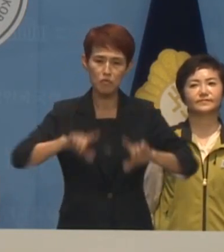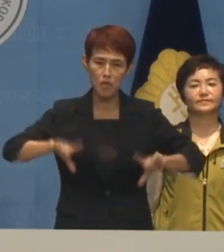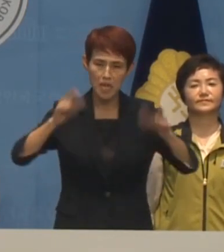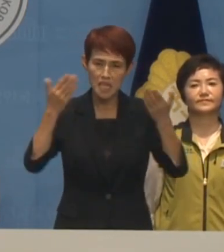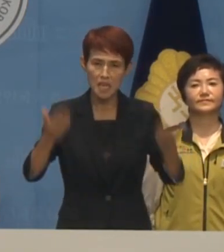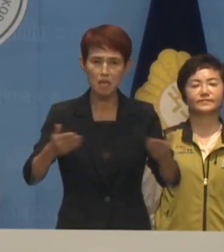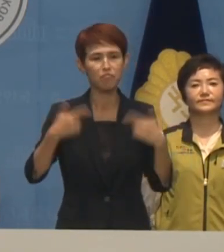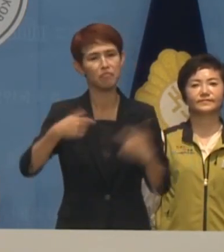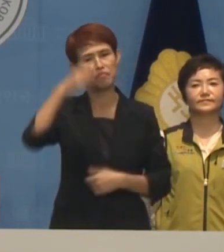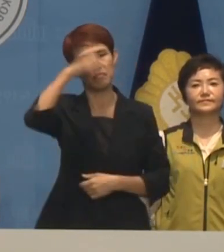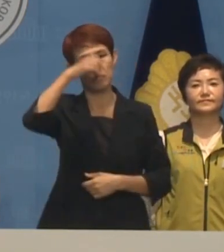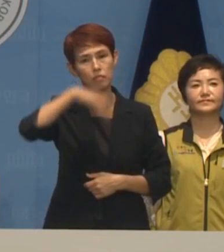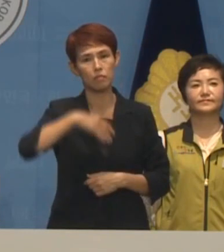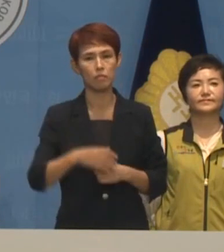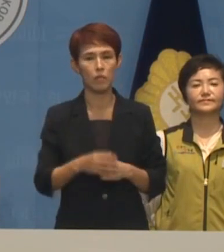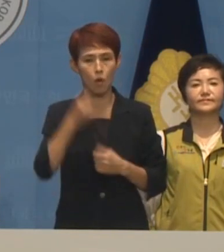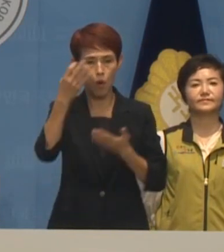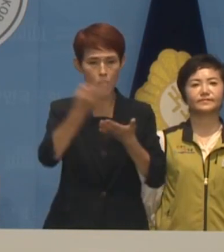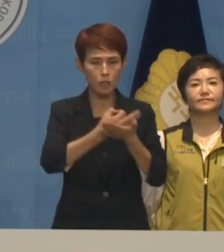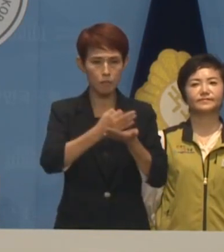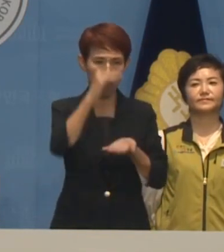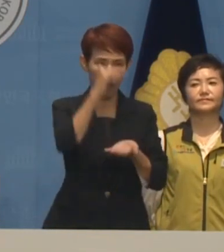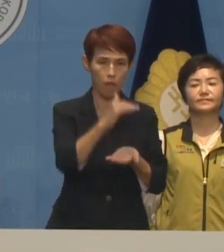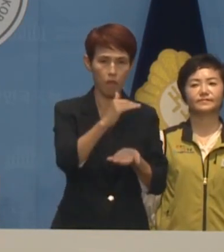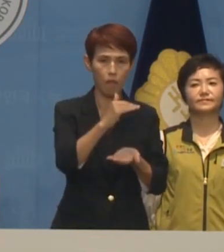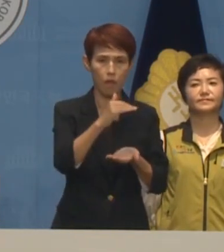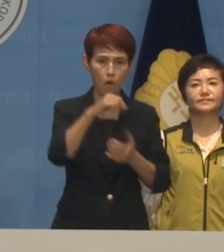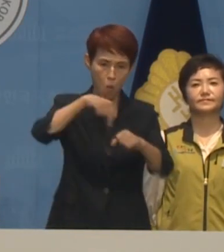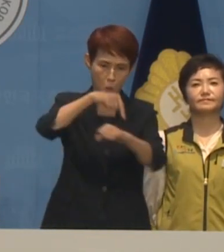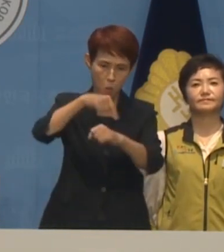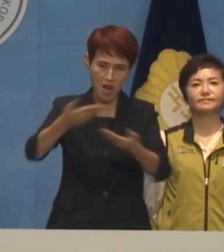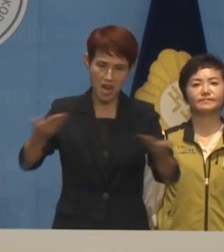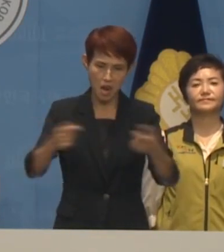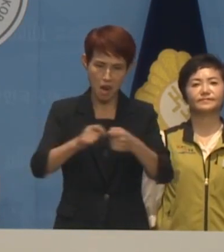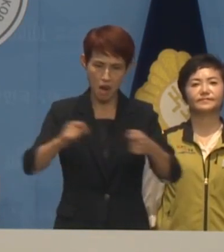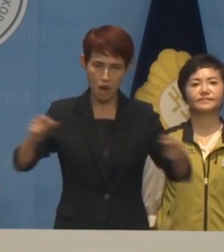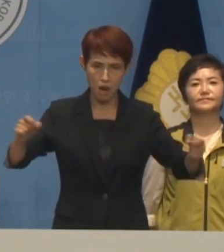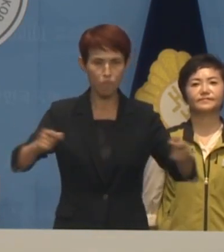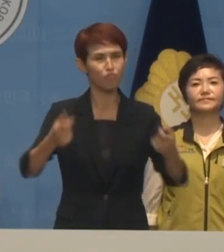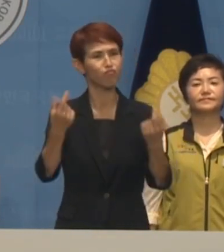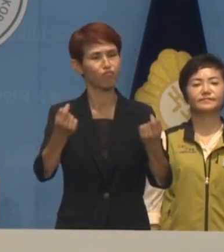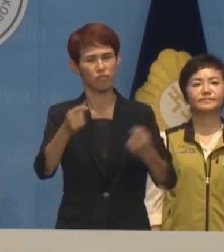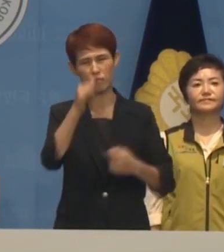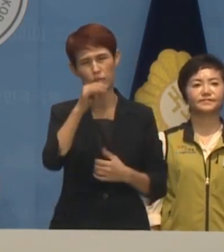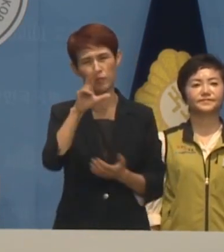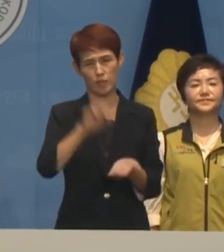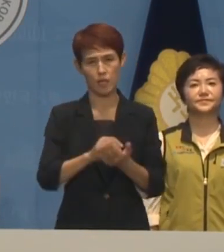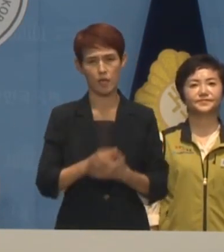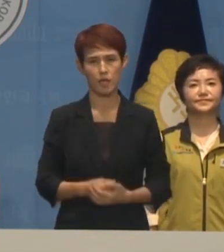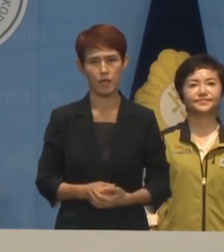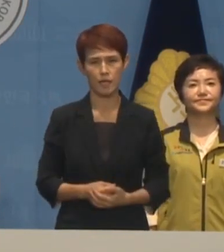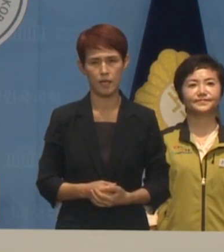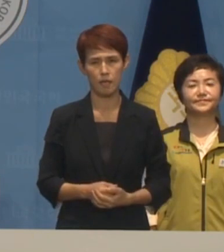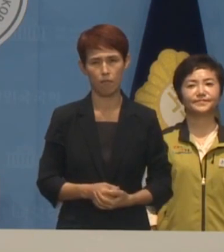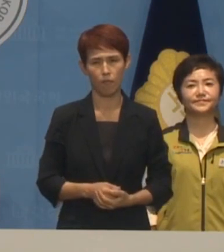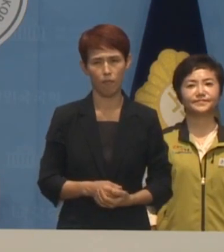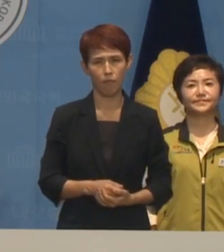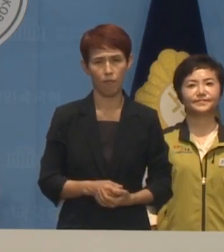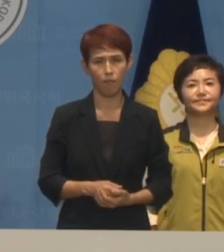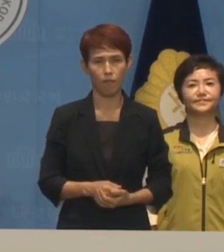상시화되고 통상임금은 낮아지며 장시간 노동은 합법화되고 있습니다. 해결 방법은 너무나 상식적이고